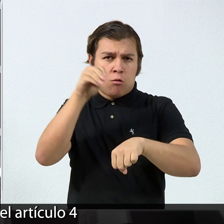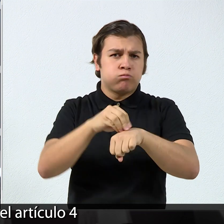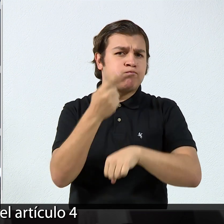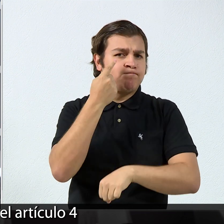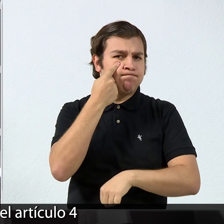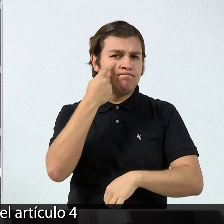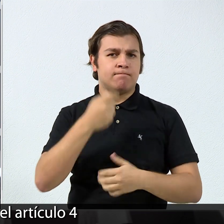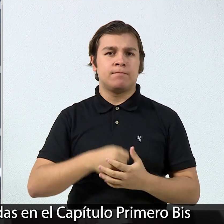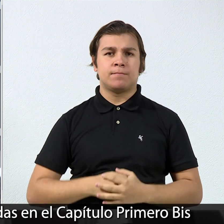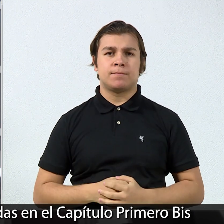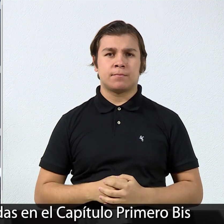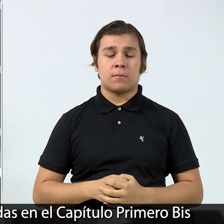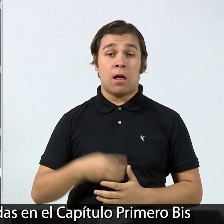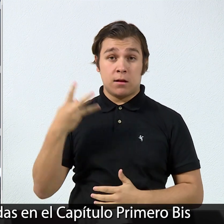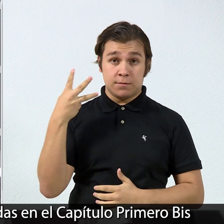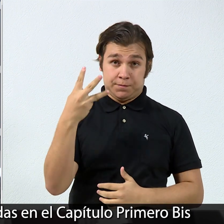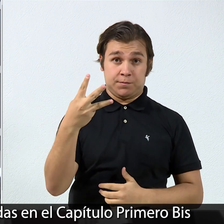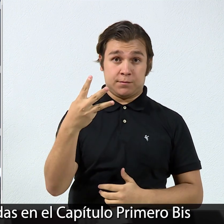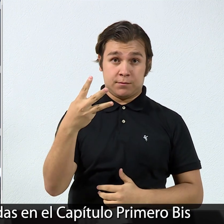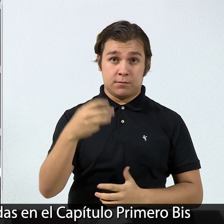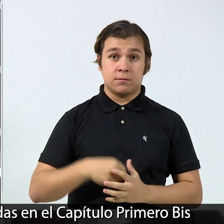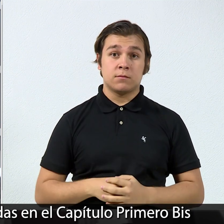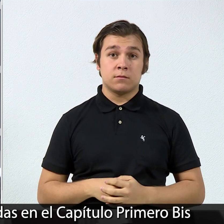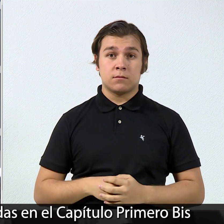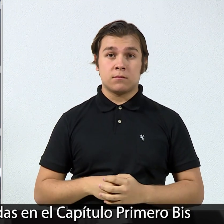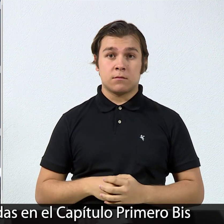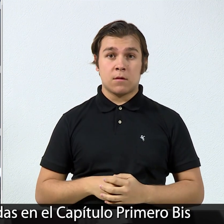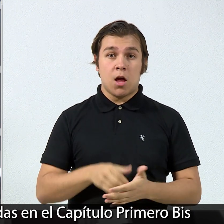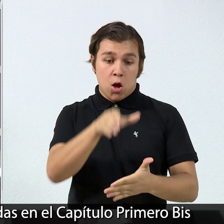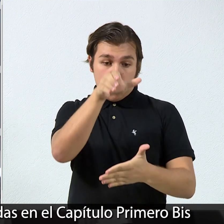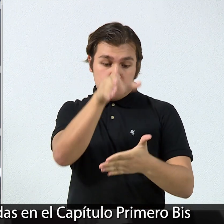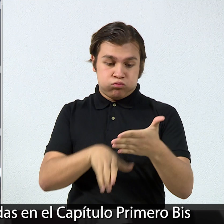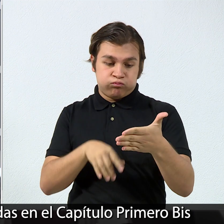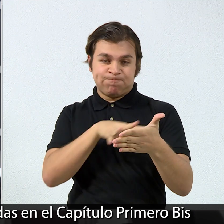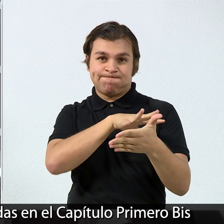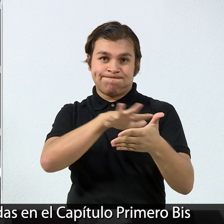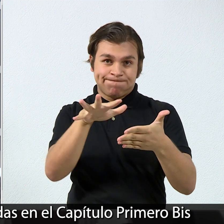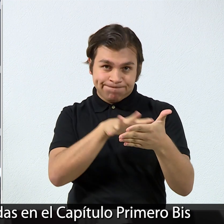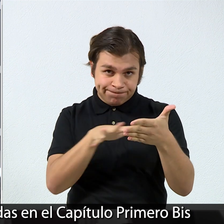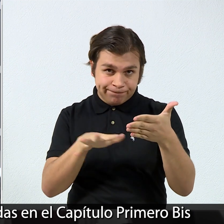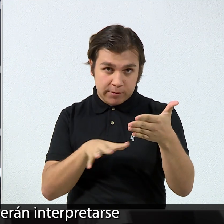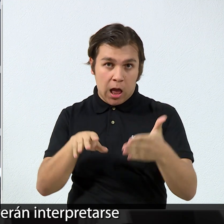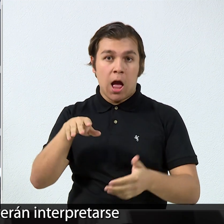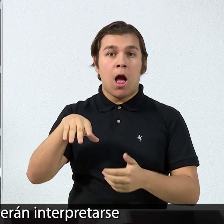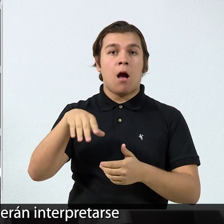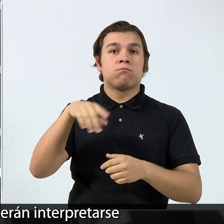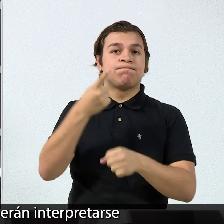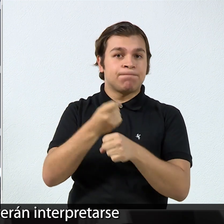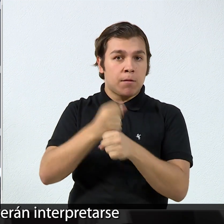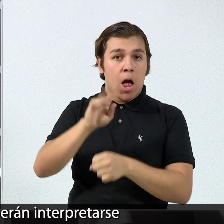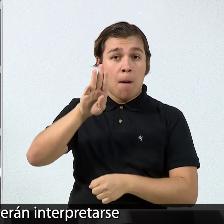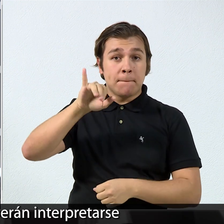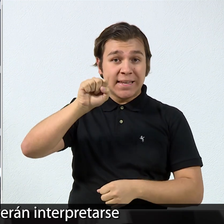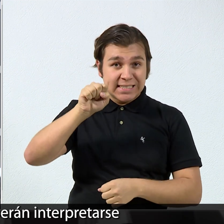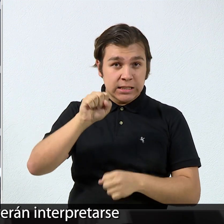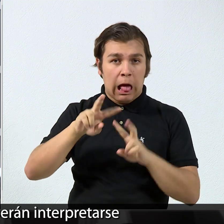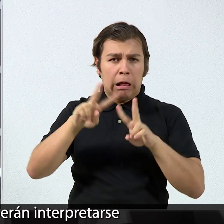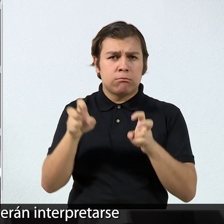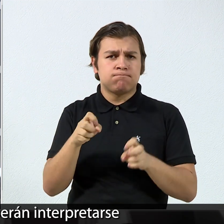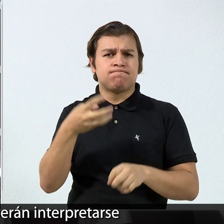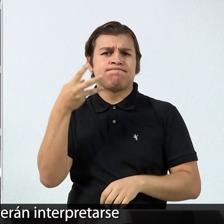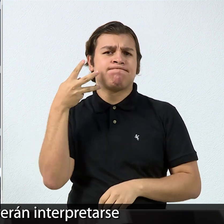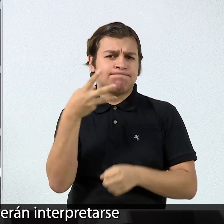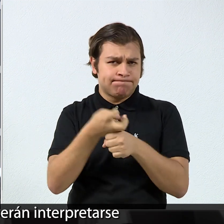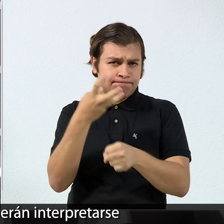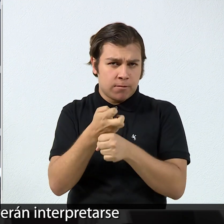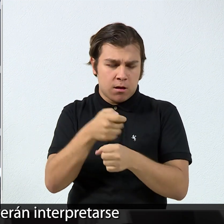siguiente inciso. 3. Las disposiciones contenidas en el capítulo primero bis del título tercero deberán